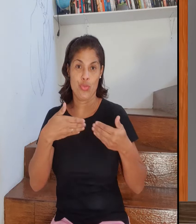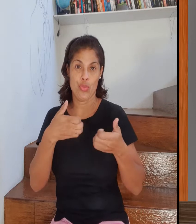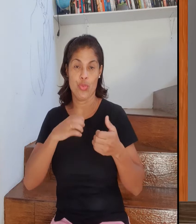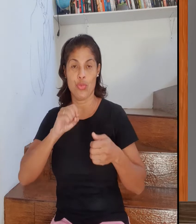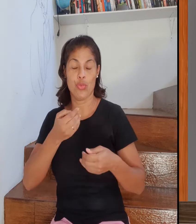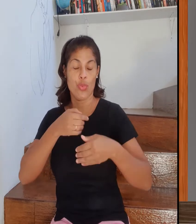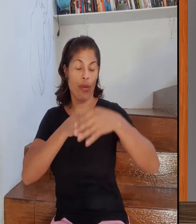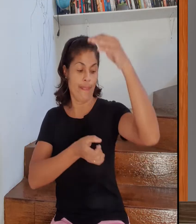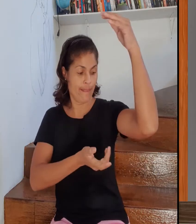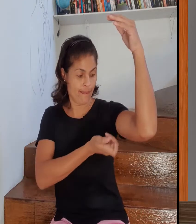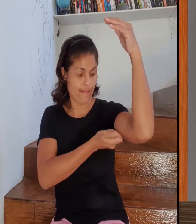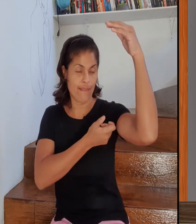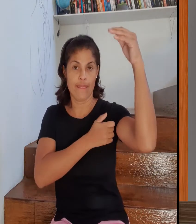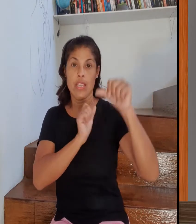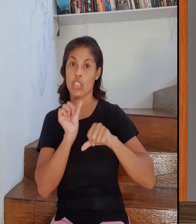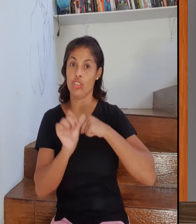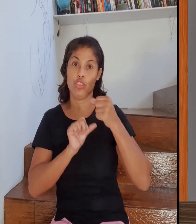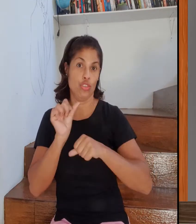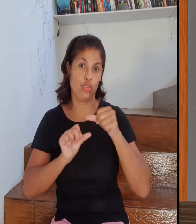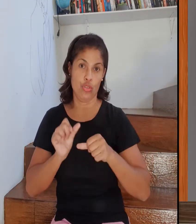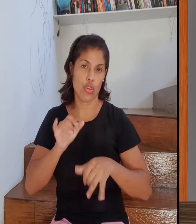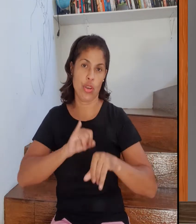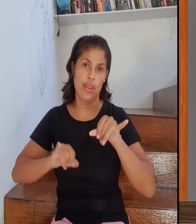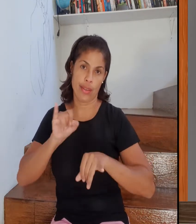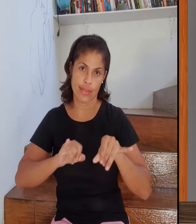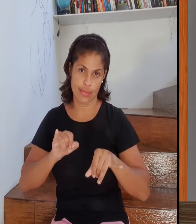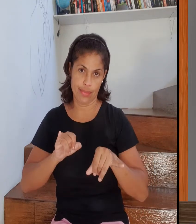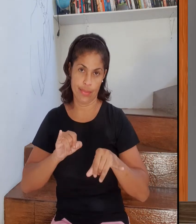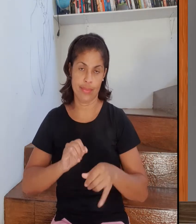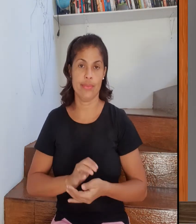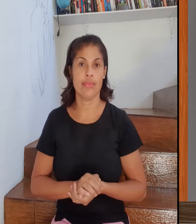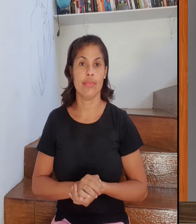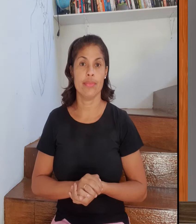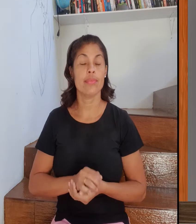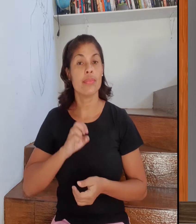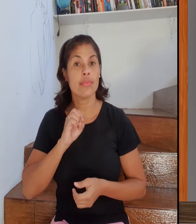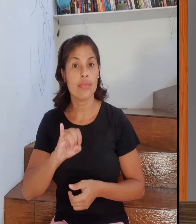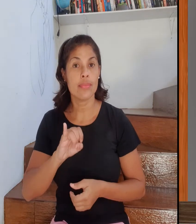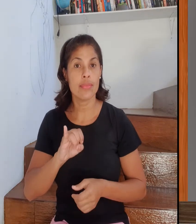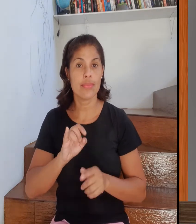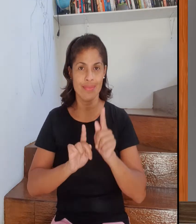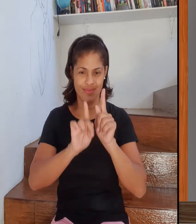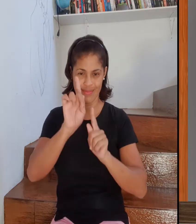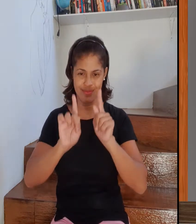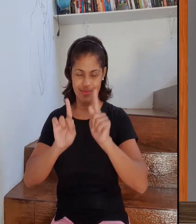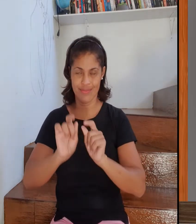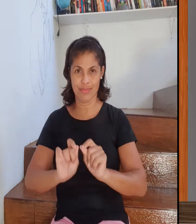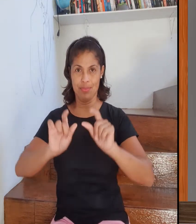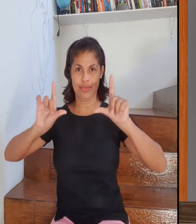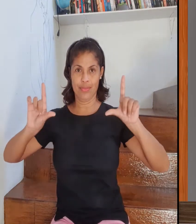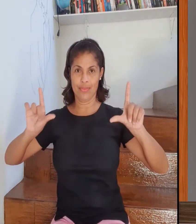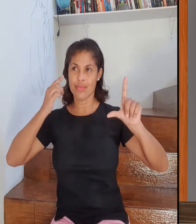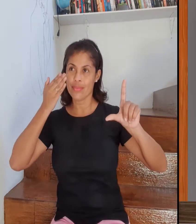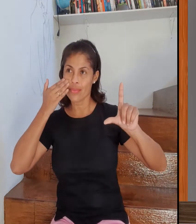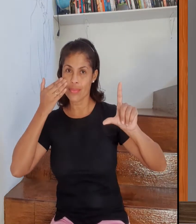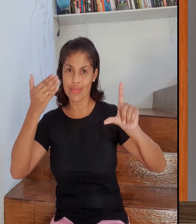podem alterar a estrutura química dos fármacos. Se construirmos um gráfico da biodisponibilidade em